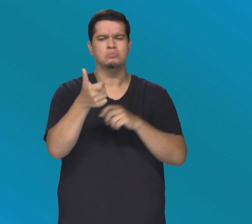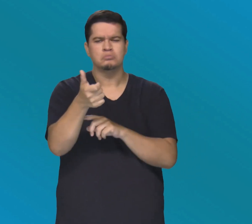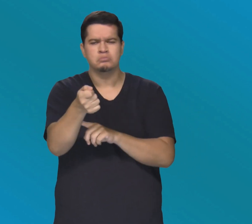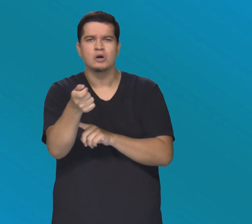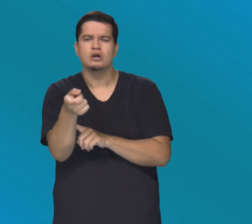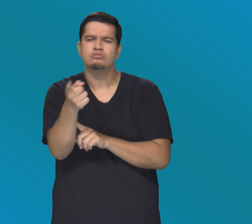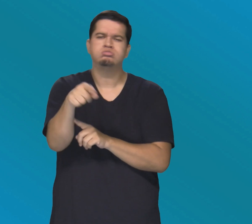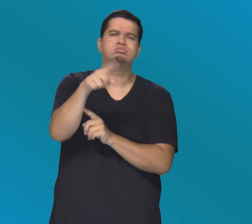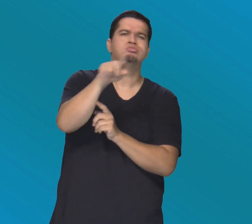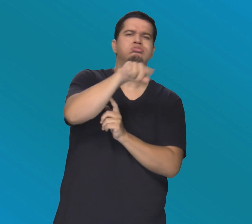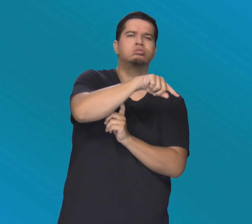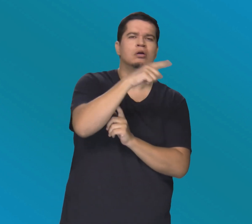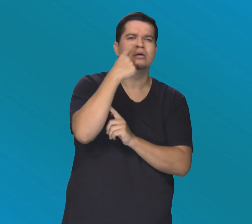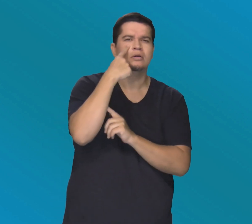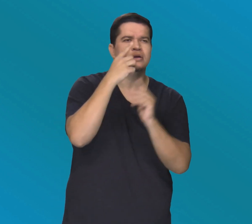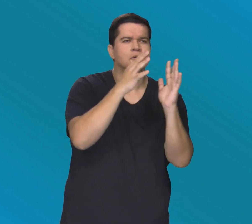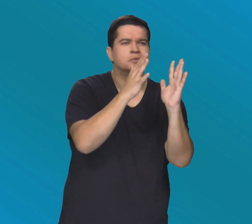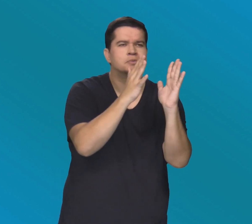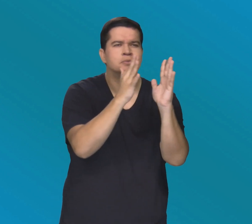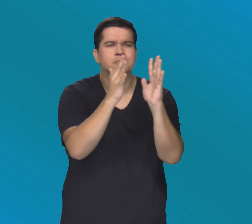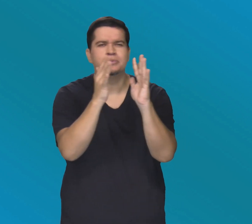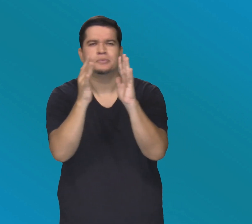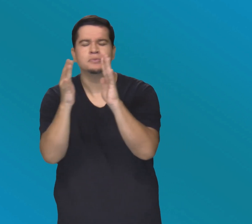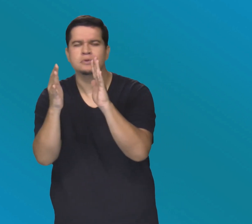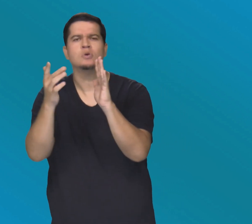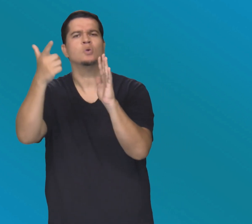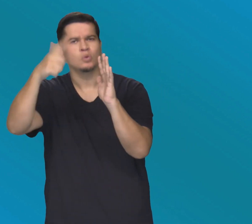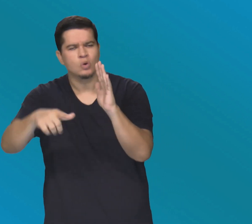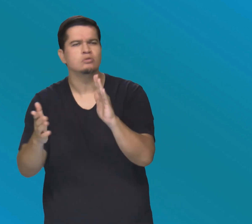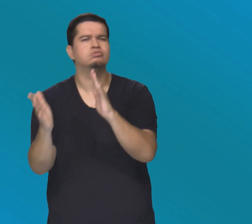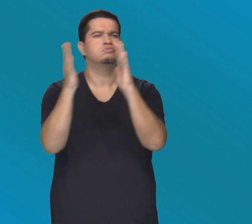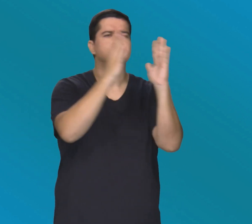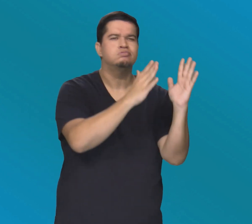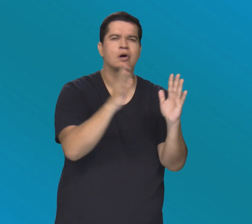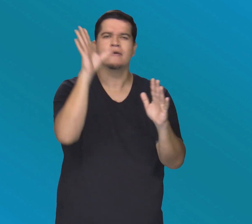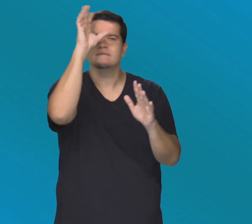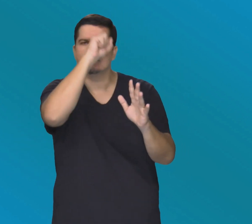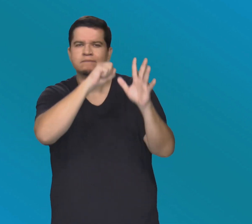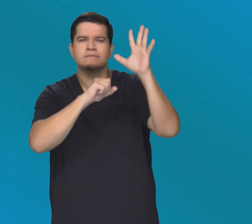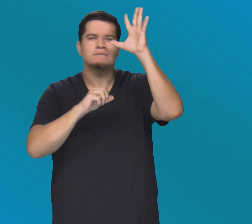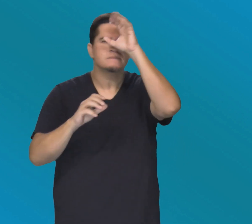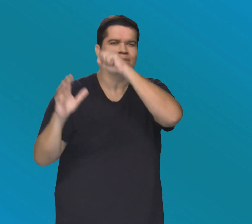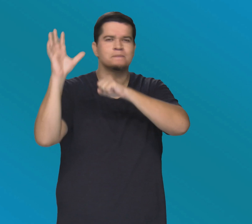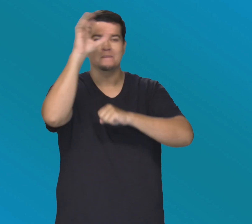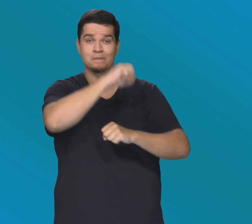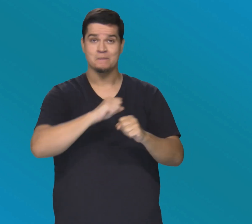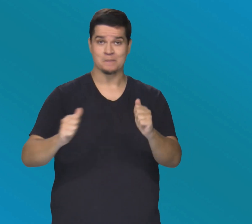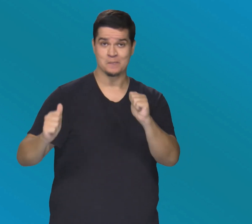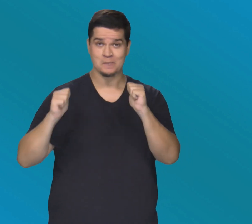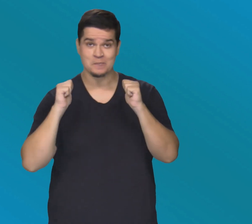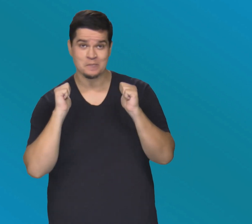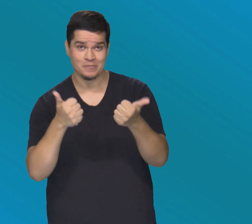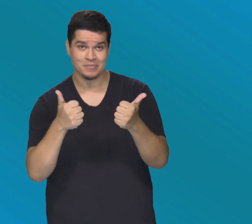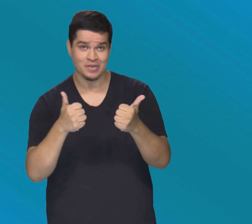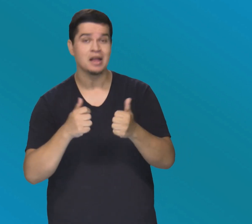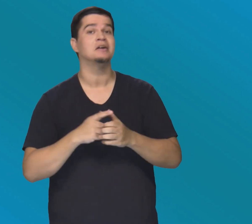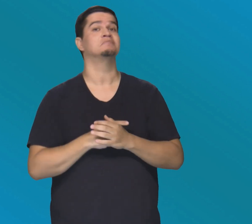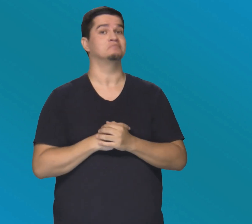voltar assistir numa outra velocidade você pode pausar Fique à vontade para ir estudando no seu ritmo